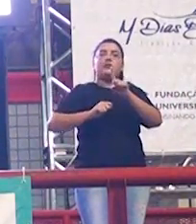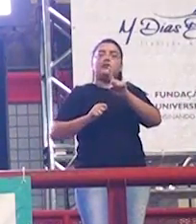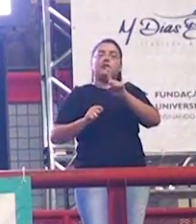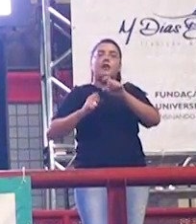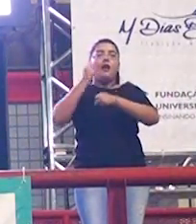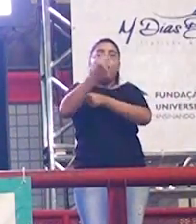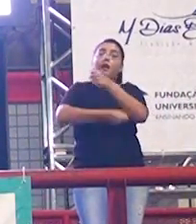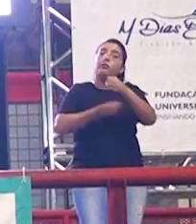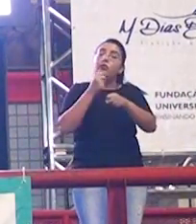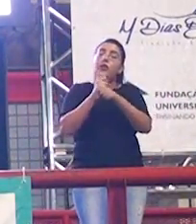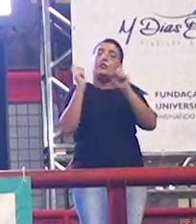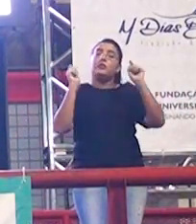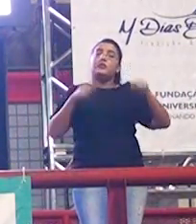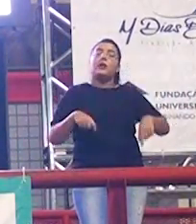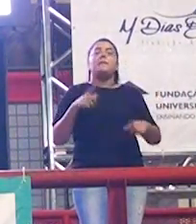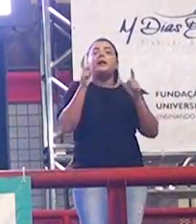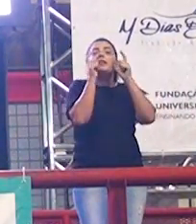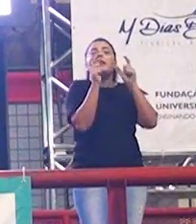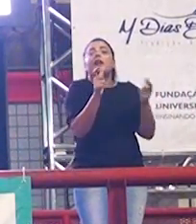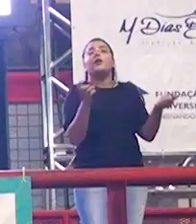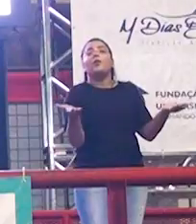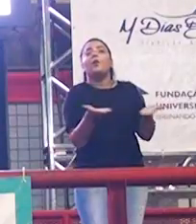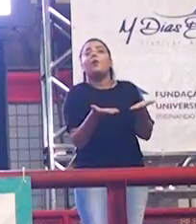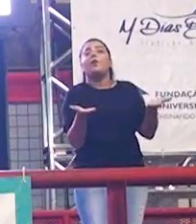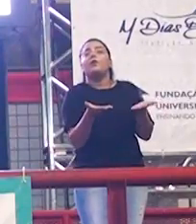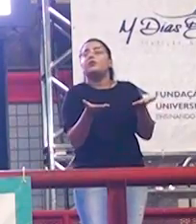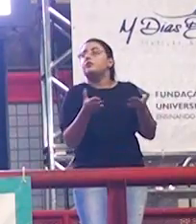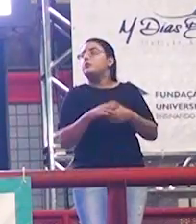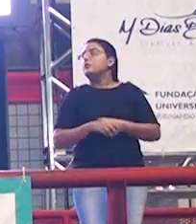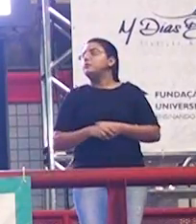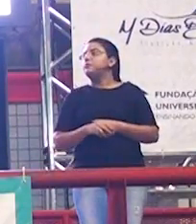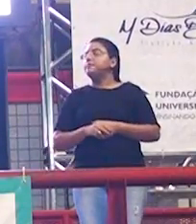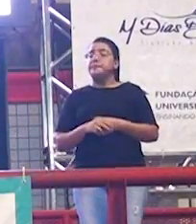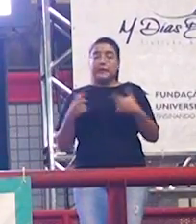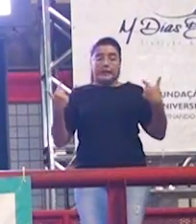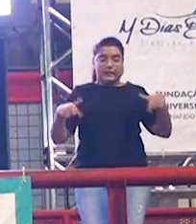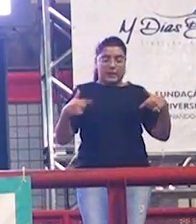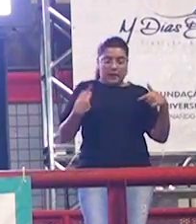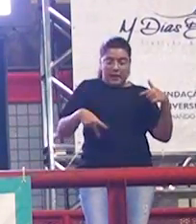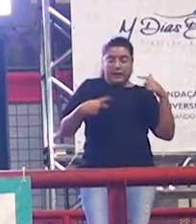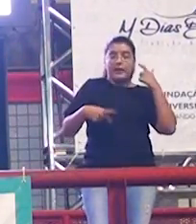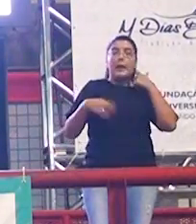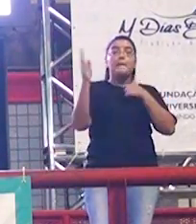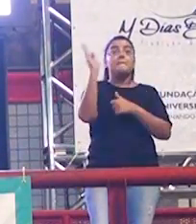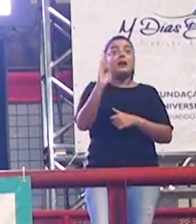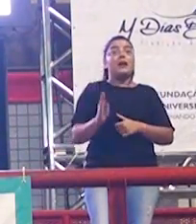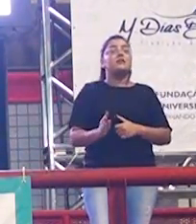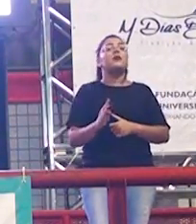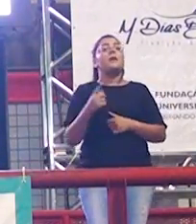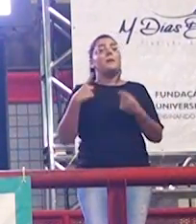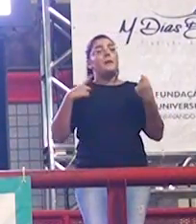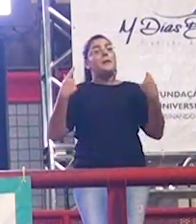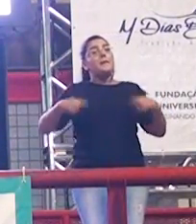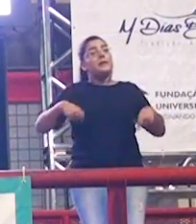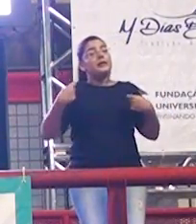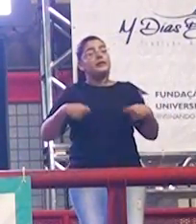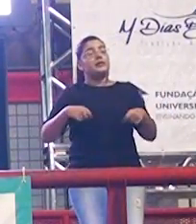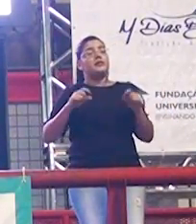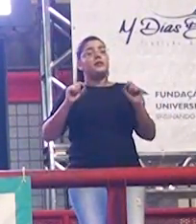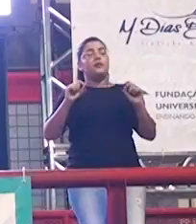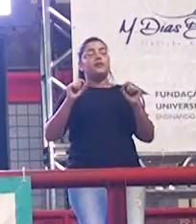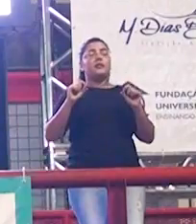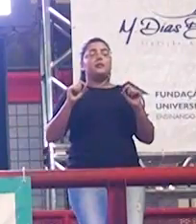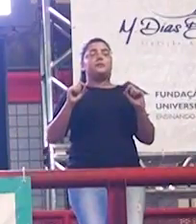média anual. Mas o que me interessa hoje? Como a gente vai trabalhar a climatologia do Brasil, você tem que ter uma média,